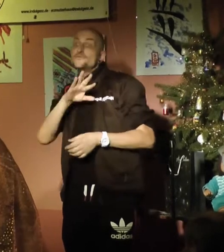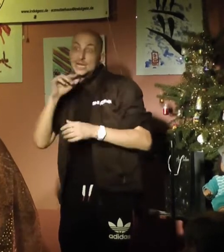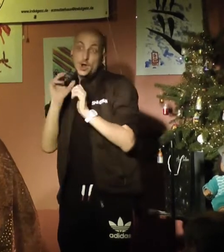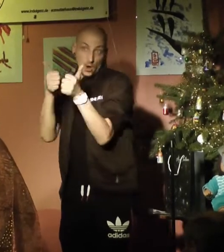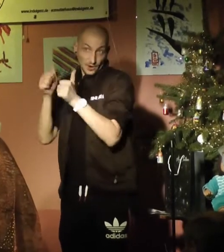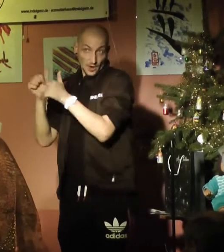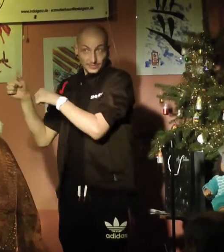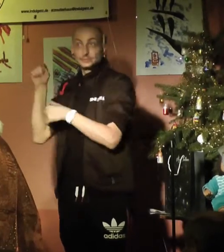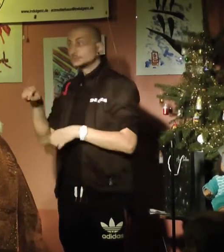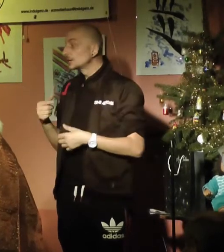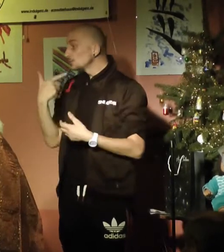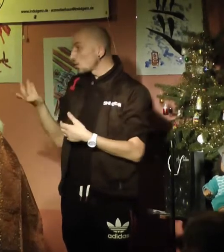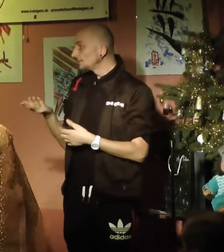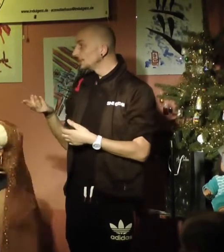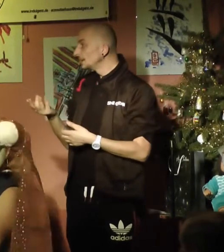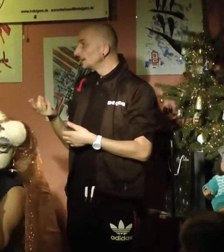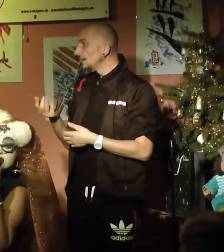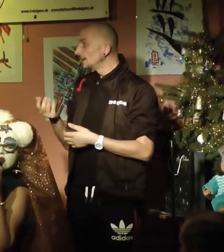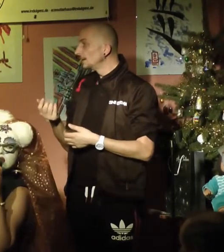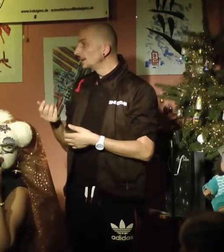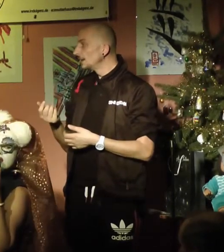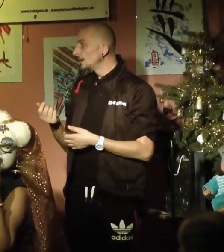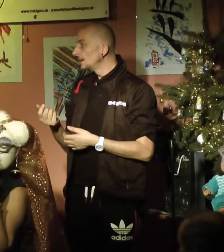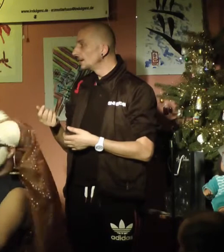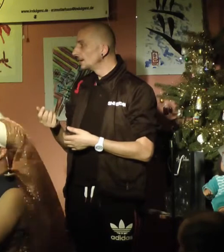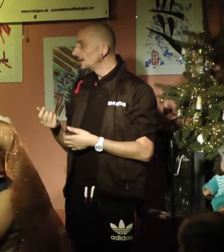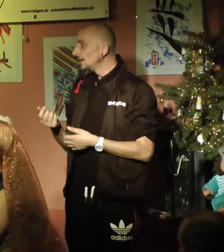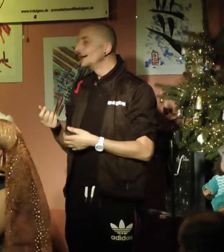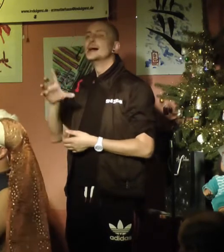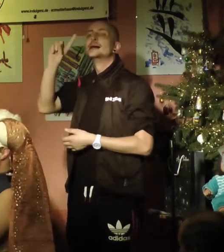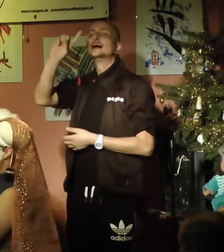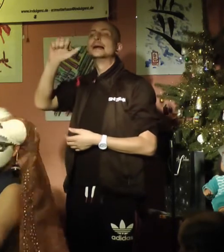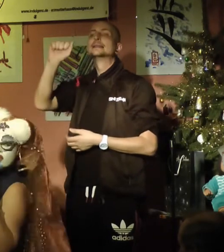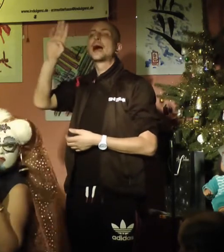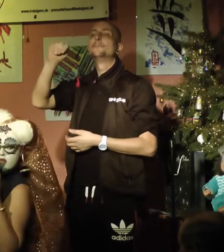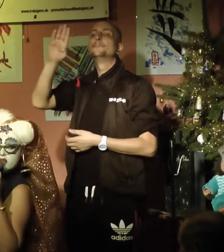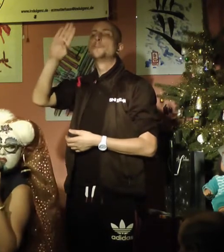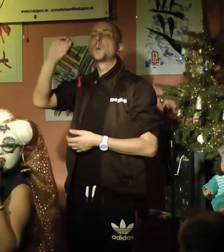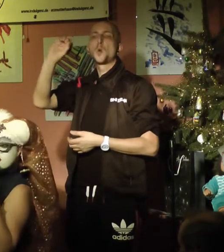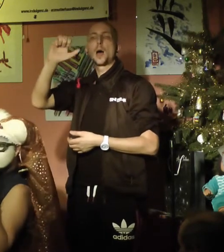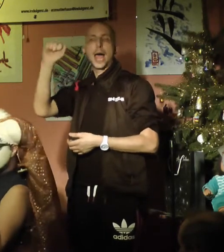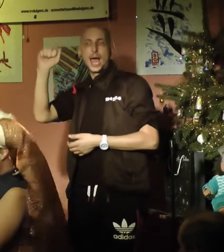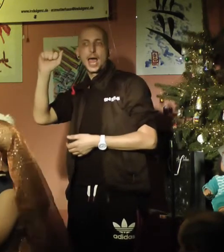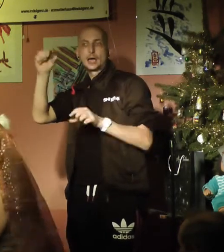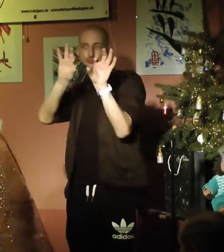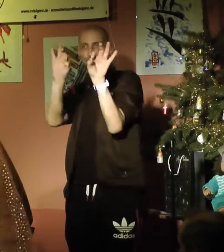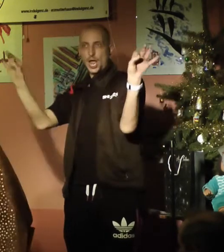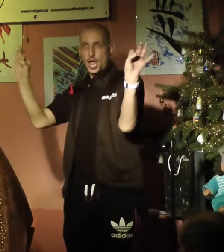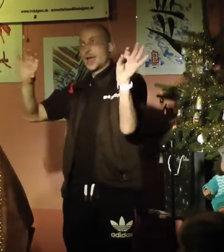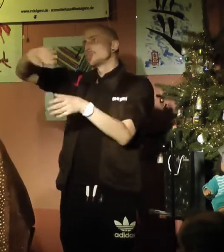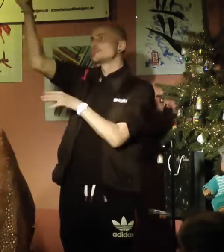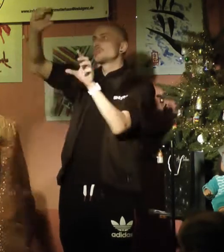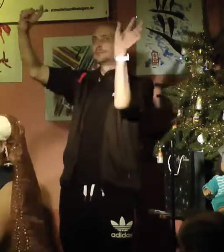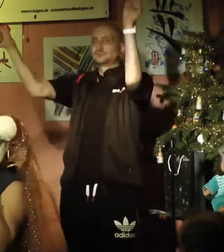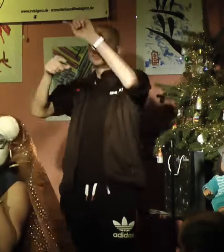bekommst einen... Wie heißt das? Tambour, da muss man so rumwirbeln und tanzen und dabei und ach toll,